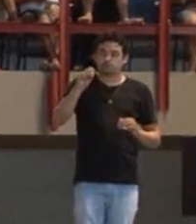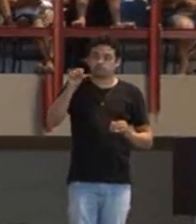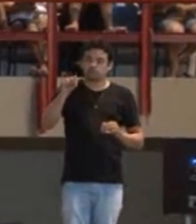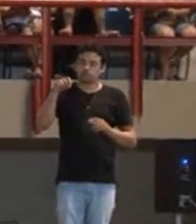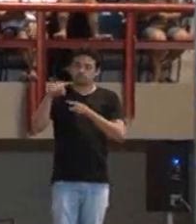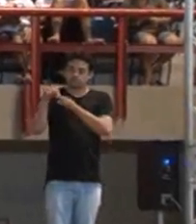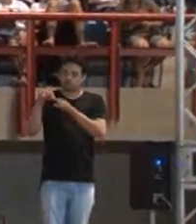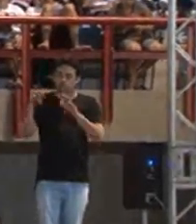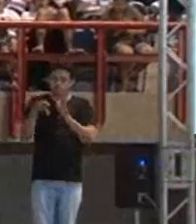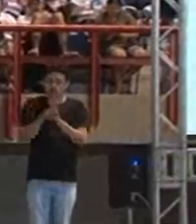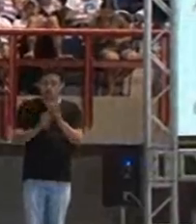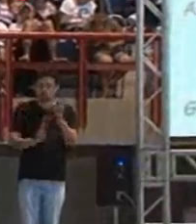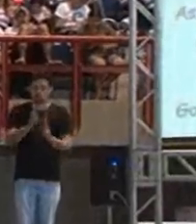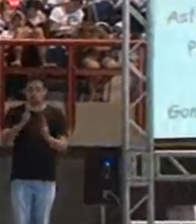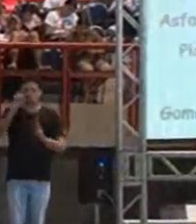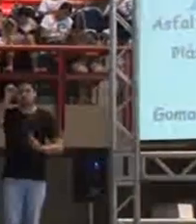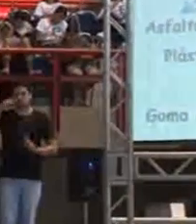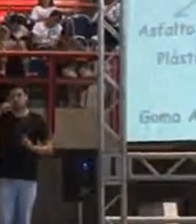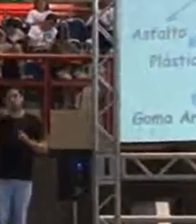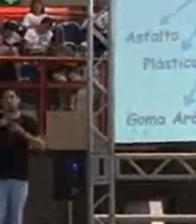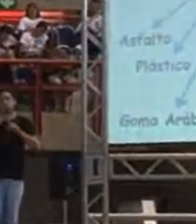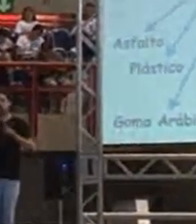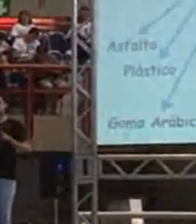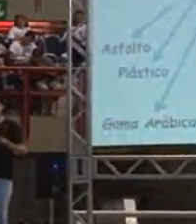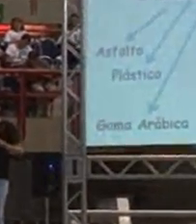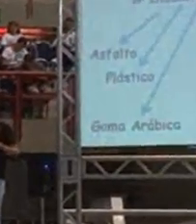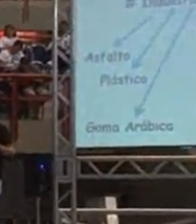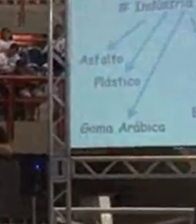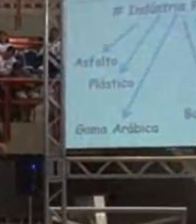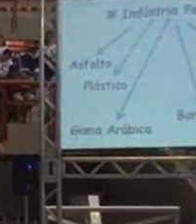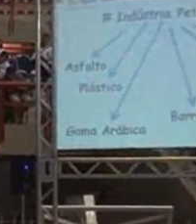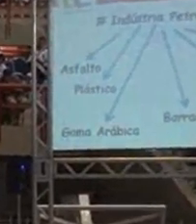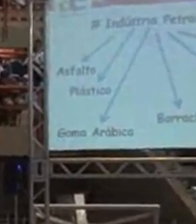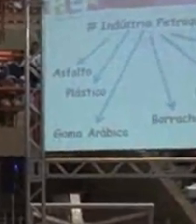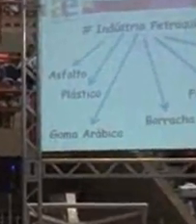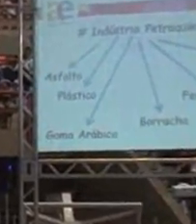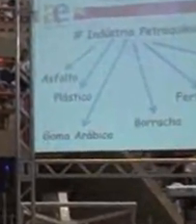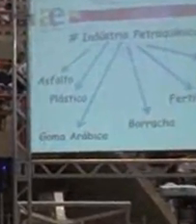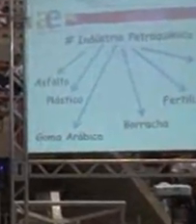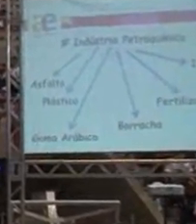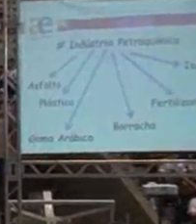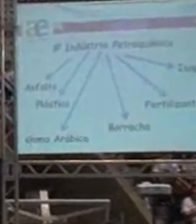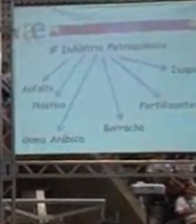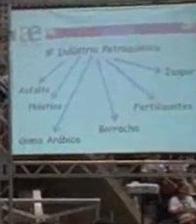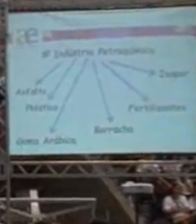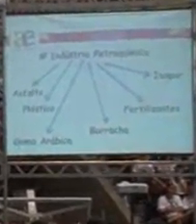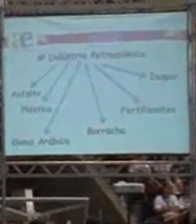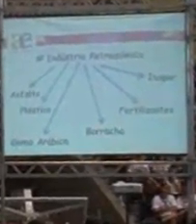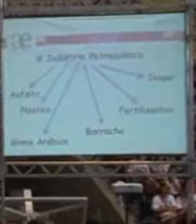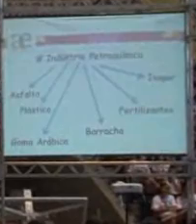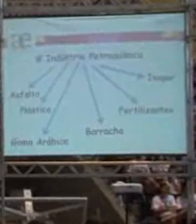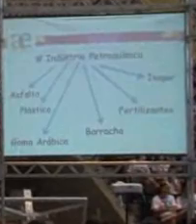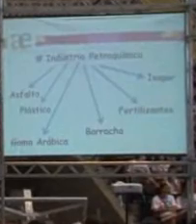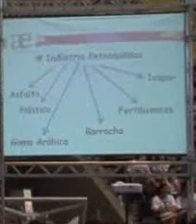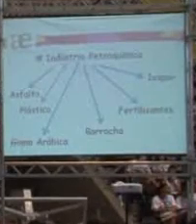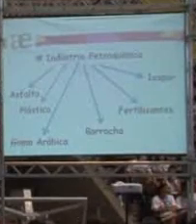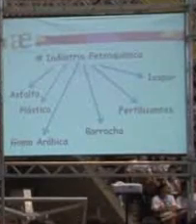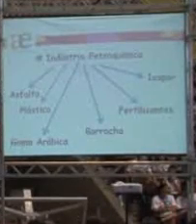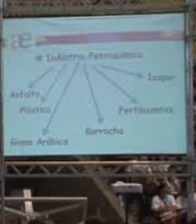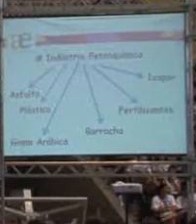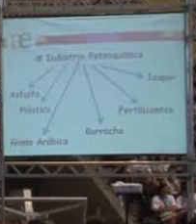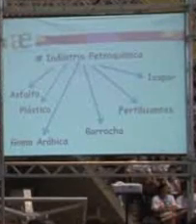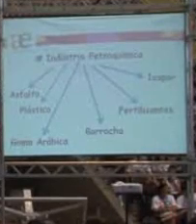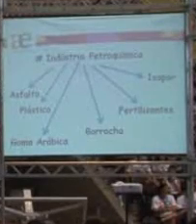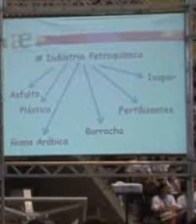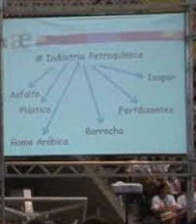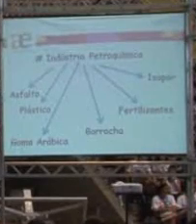do petróleo? Sim, tá? Então, o petróleo também está relacionado com a indústria de chicletes, tá? Aquela